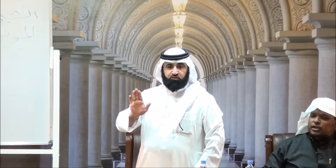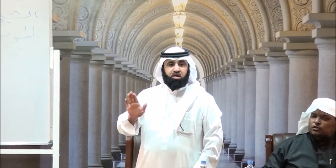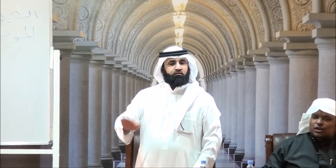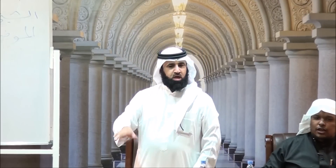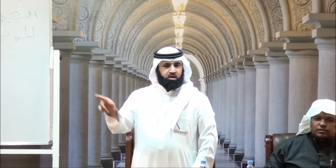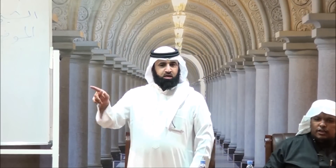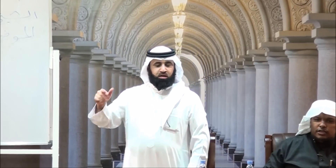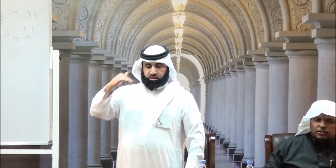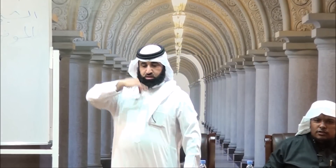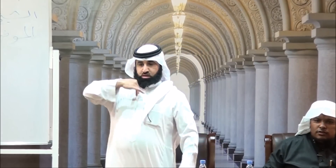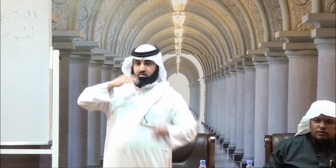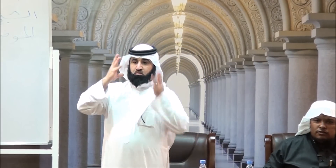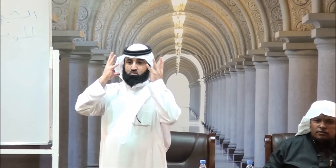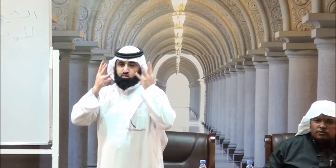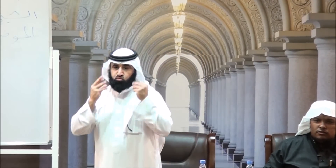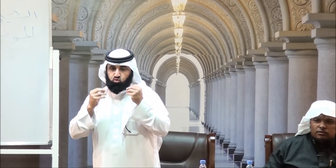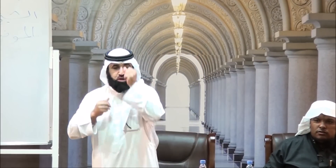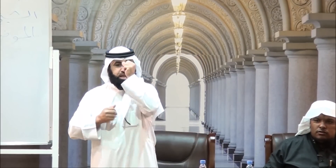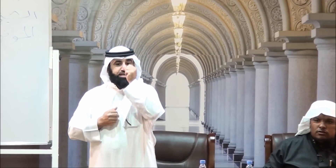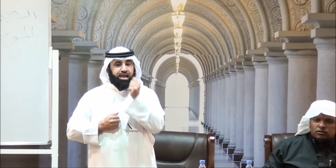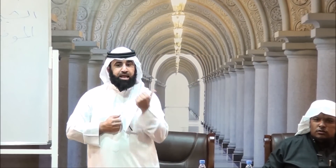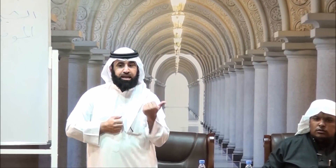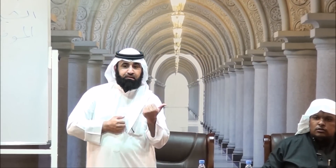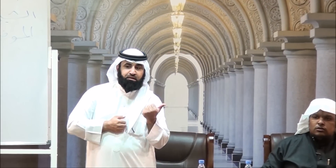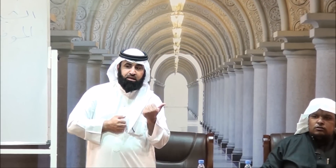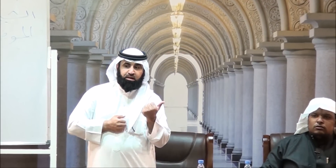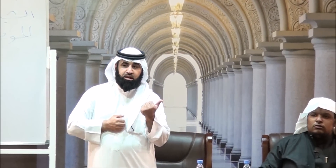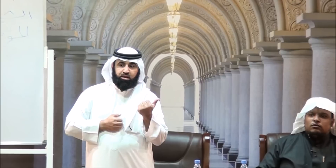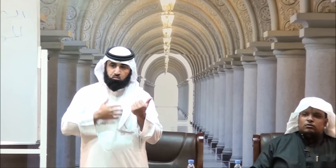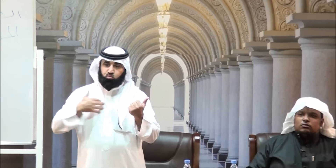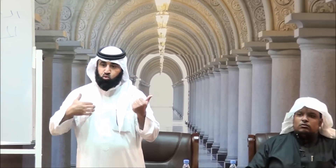هذا سعيد ولا غير سعيد؟